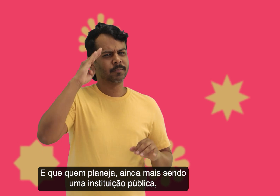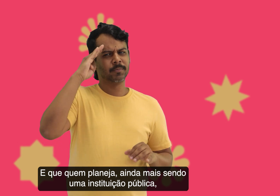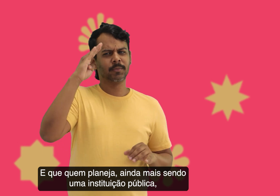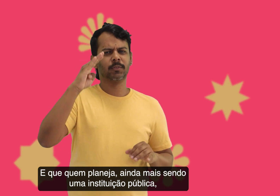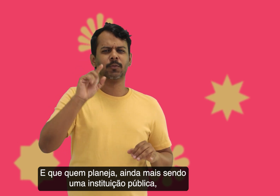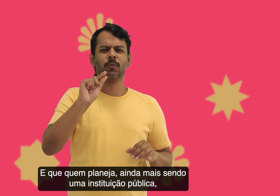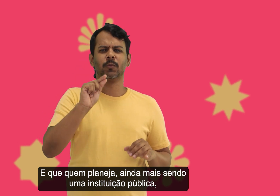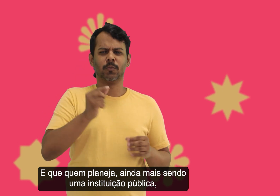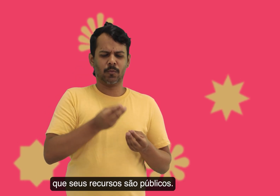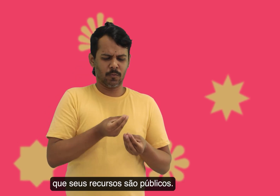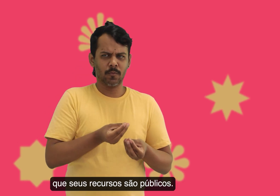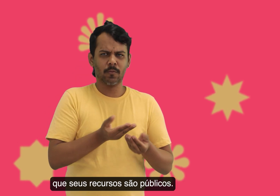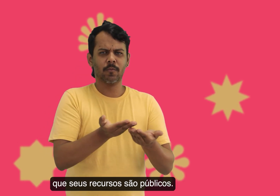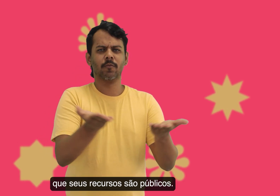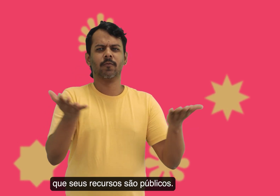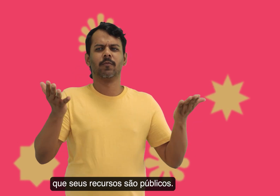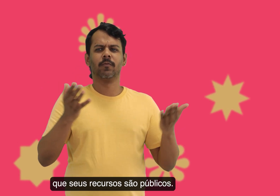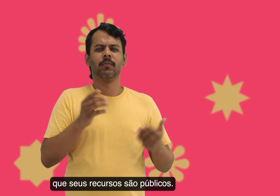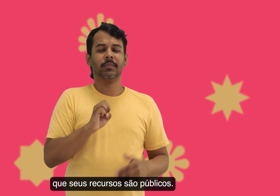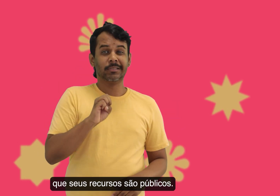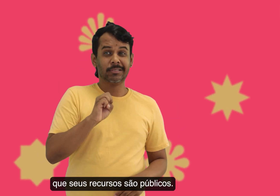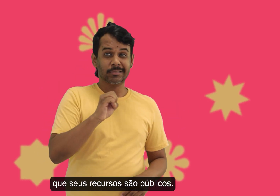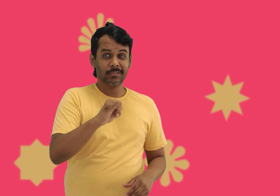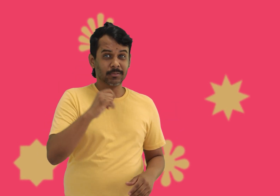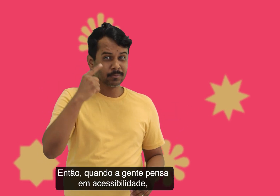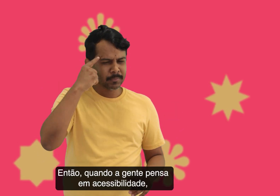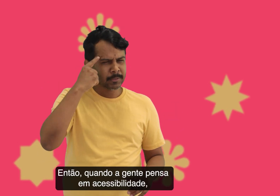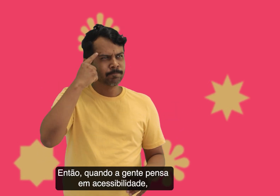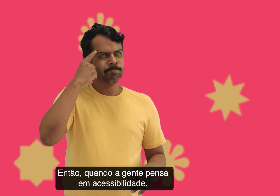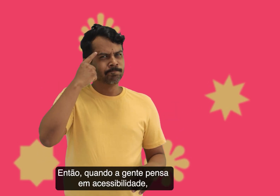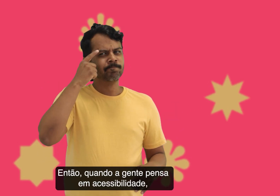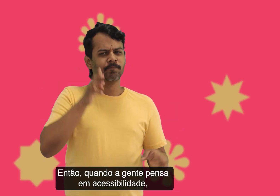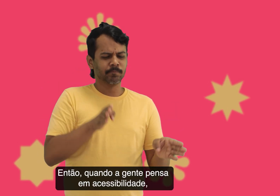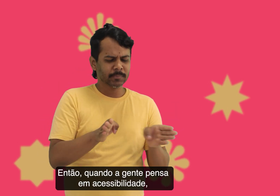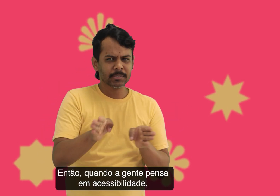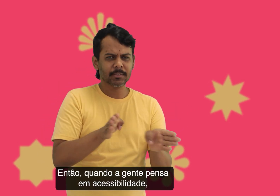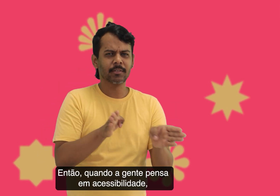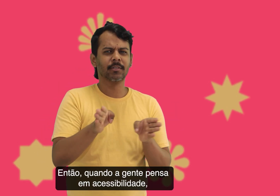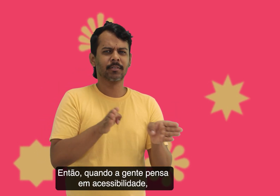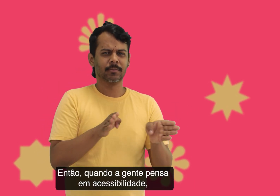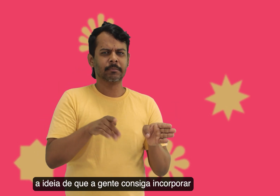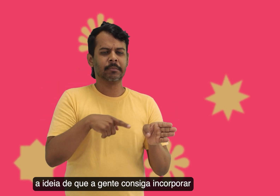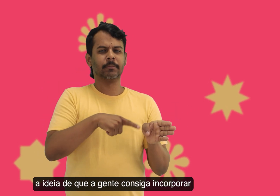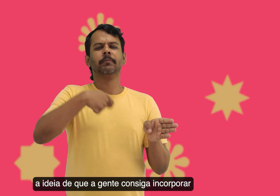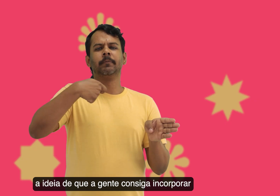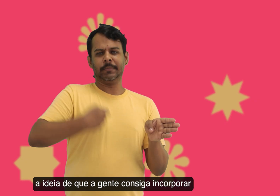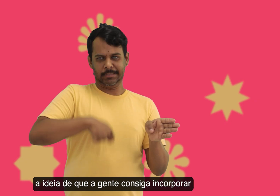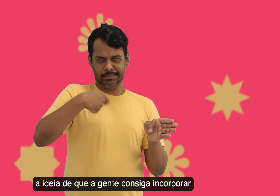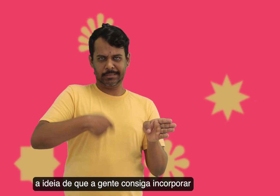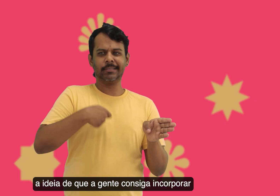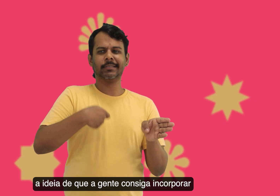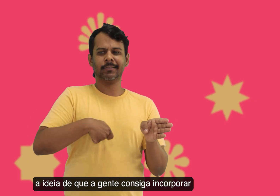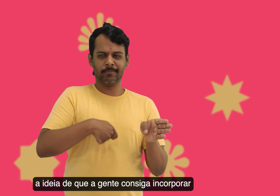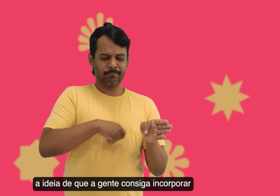uma instituição pública, que seus recursos são públicos. Então, quando a gente pensa em acessibilidade, a ideia de que a gente